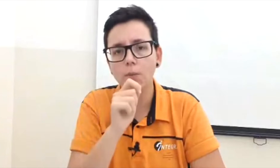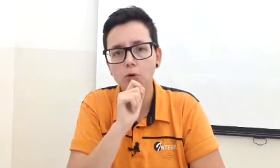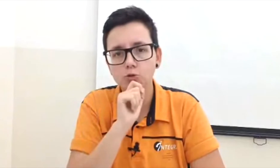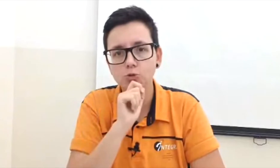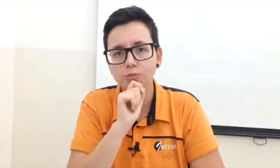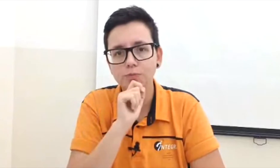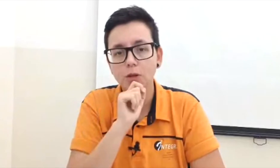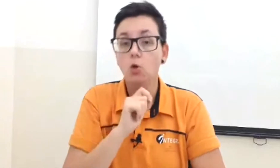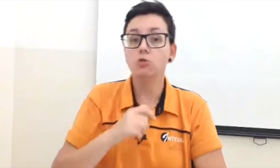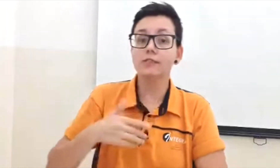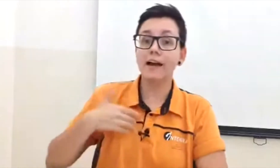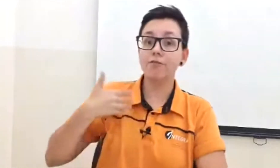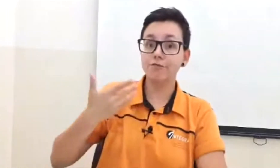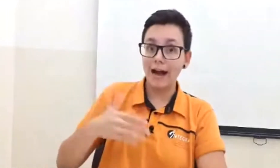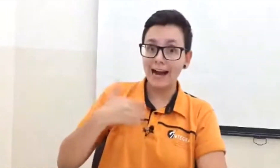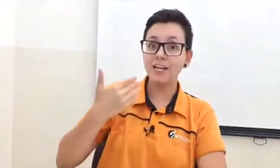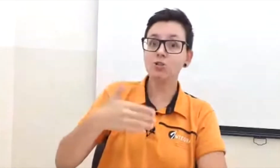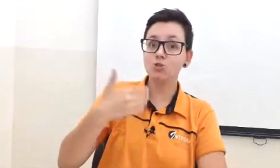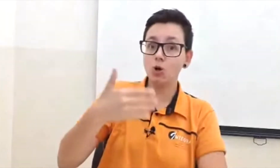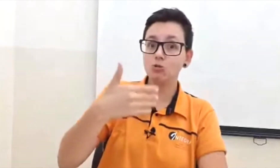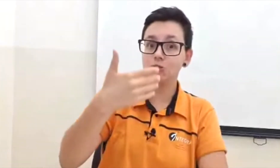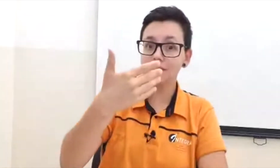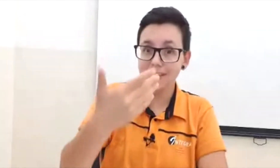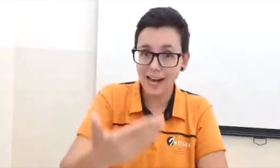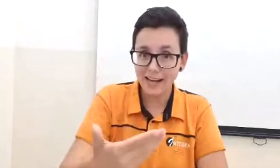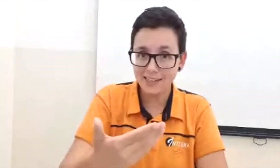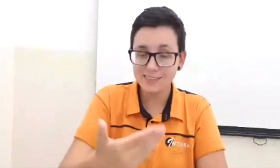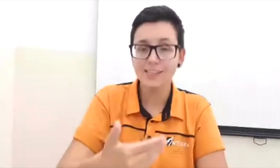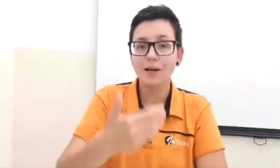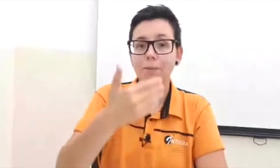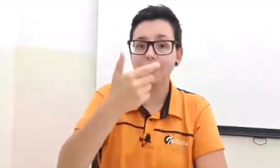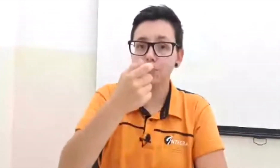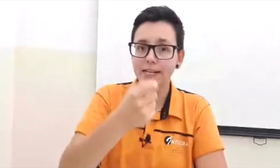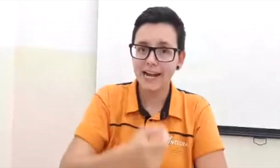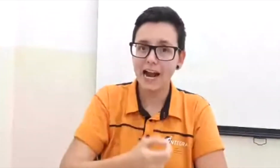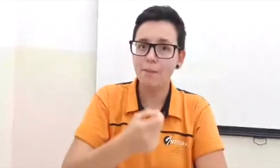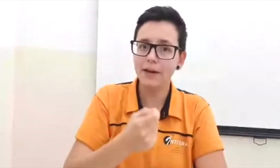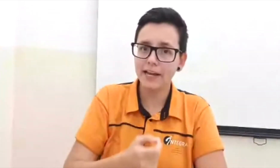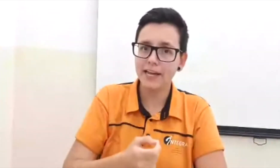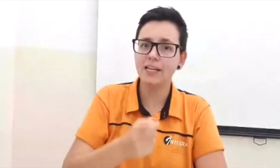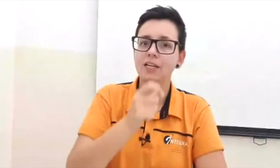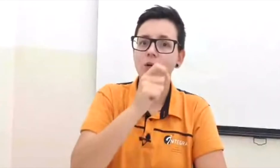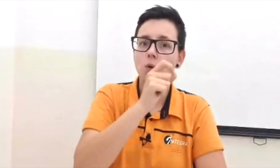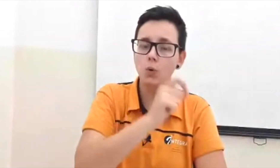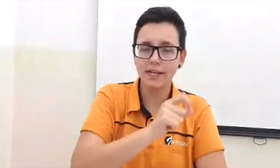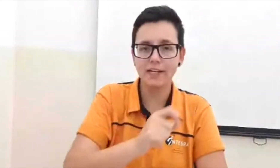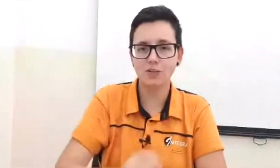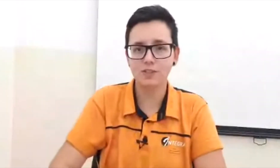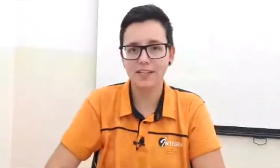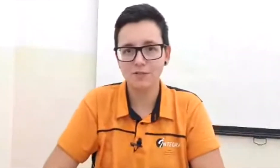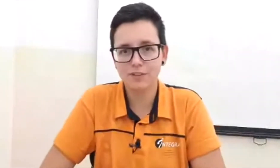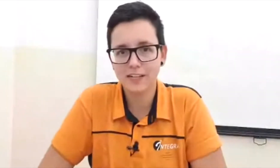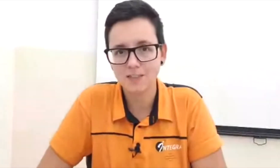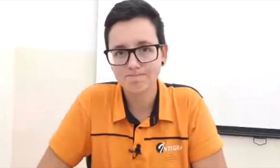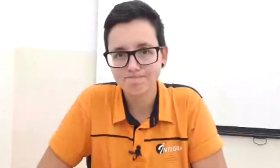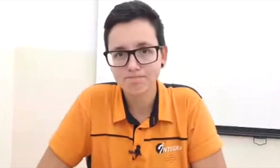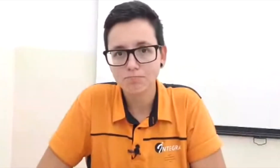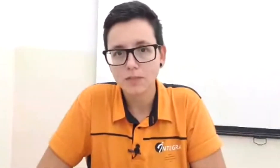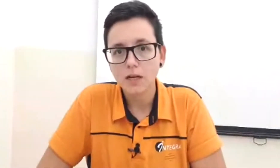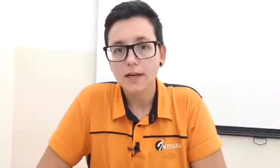composto. Usar vários outros sinais para explicar para ele o que aquilo significa. Então,